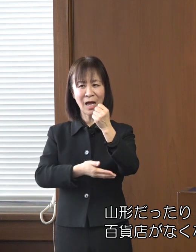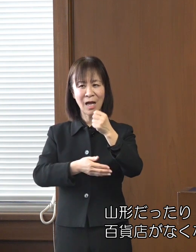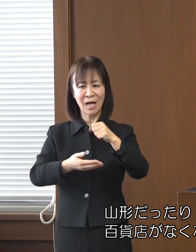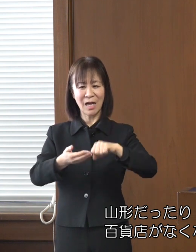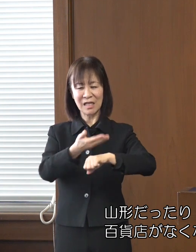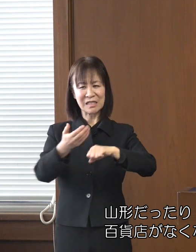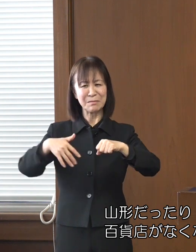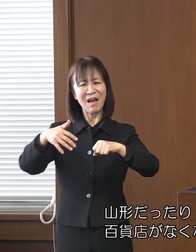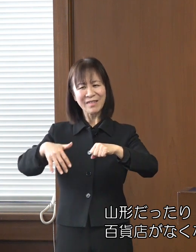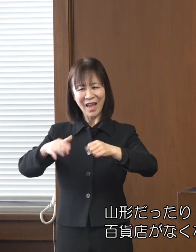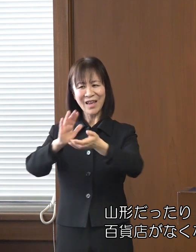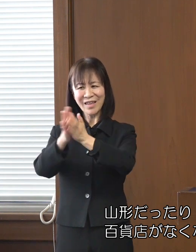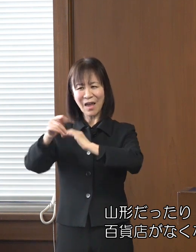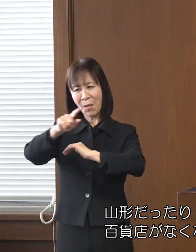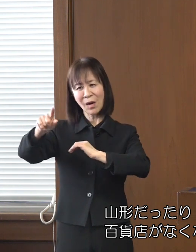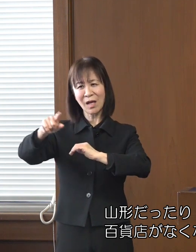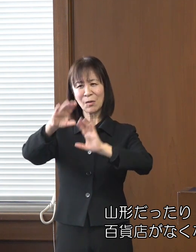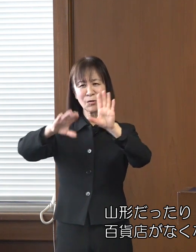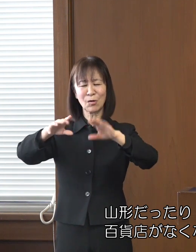厳しい状況の中で、